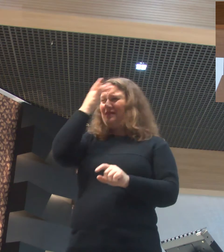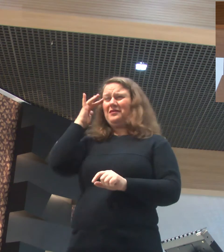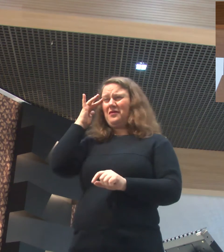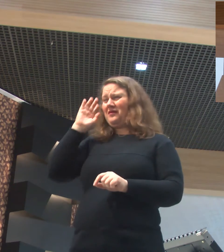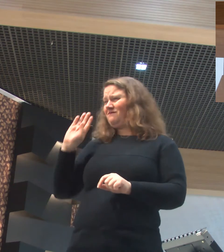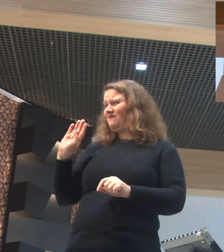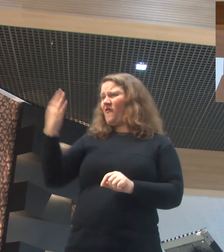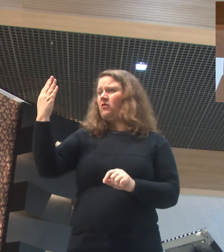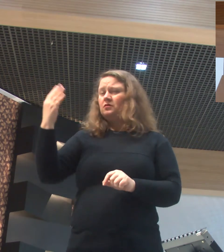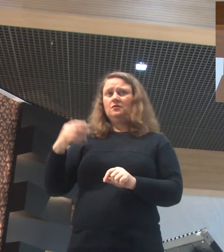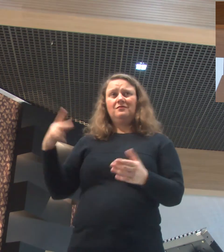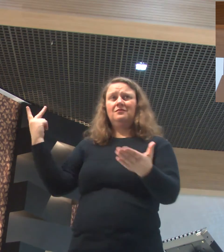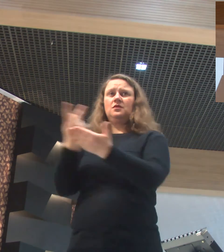impostores.